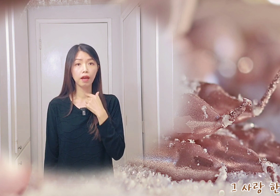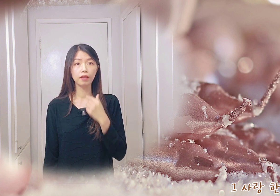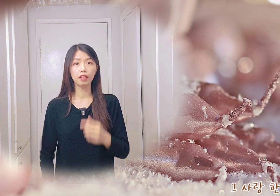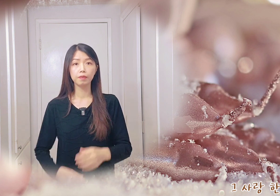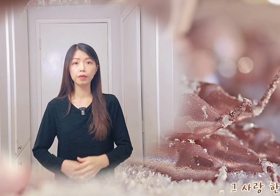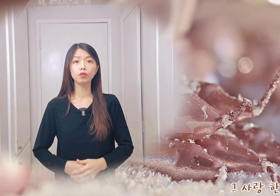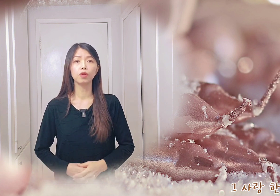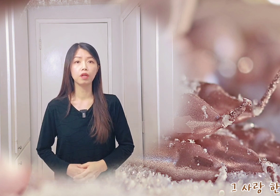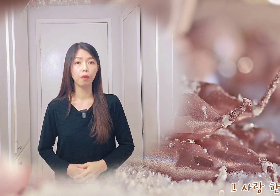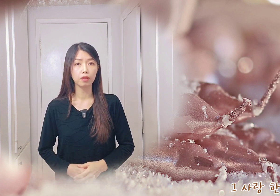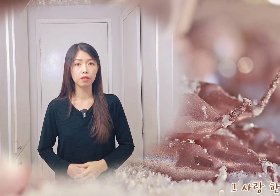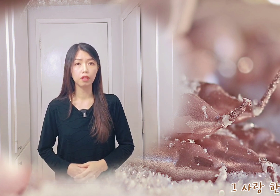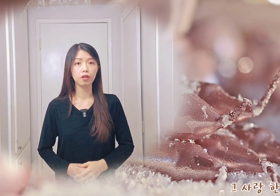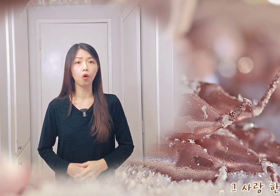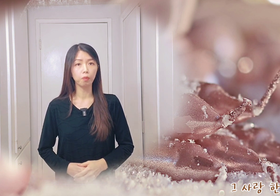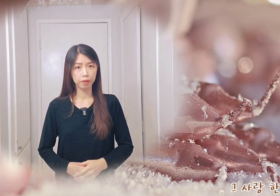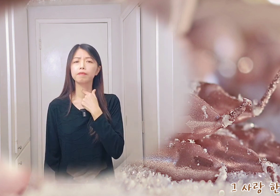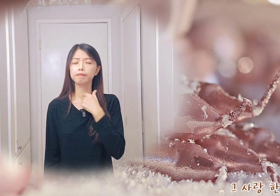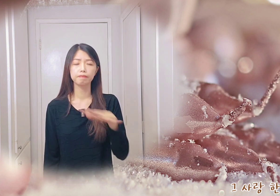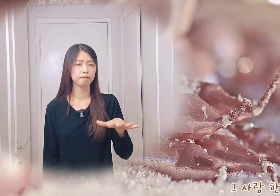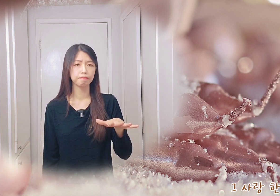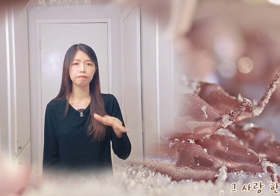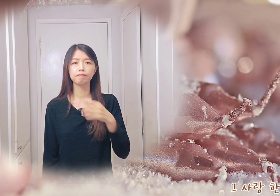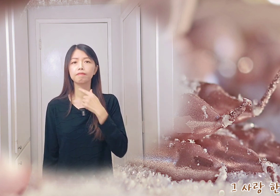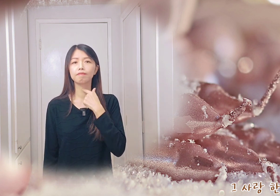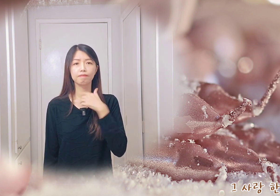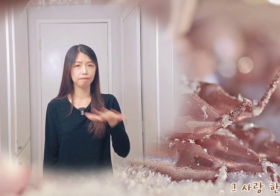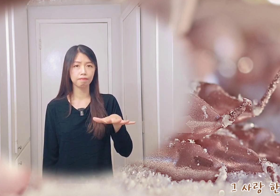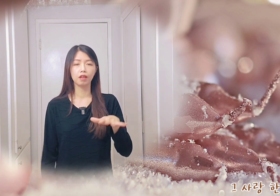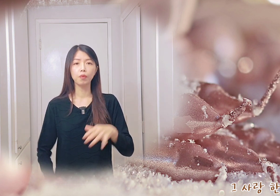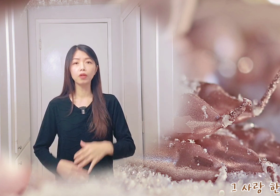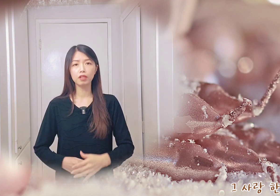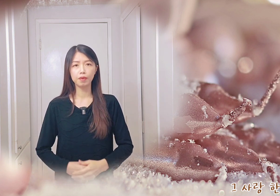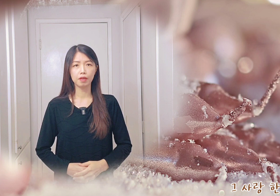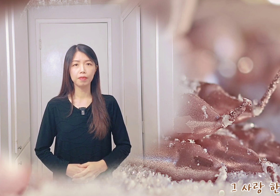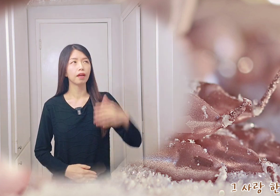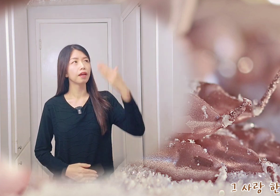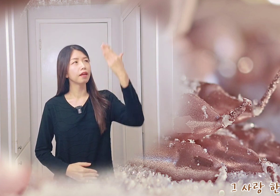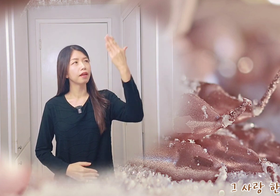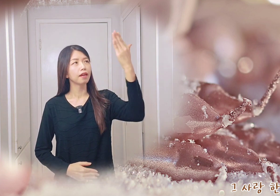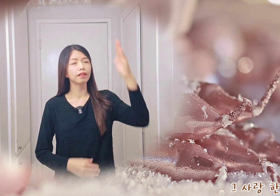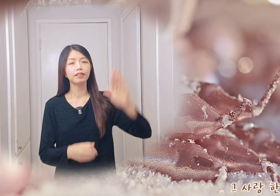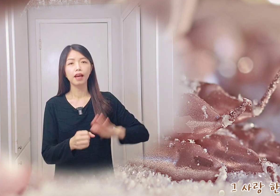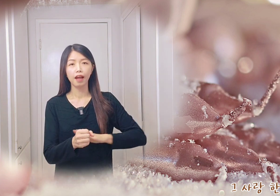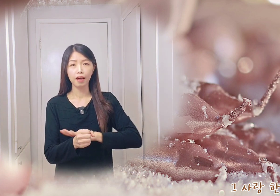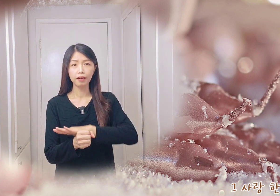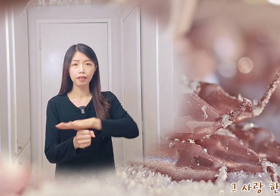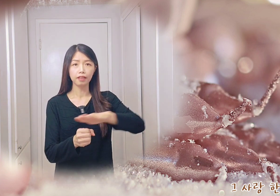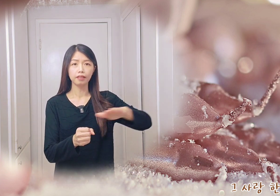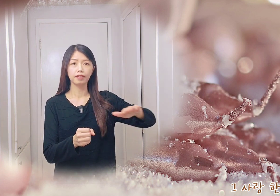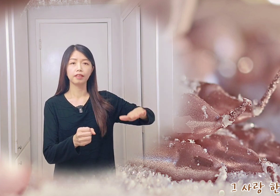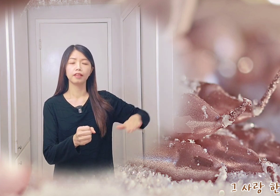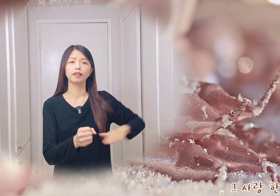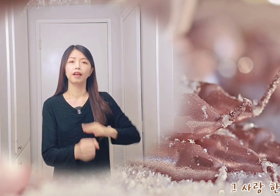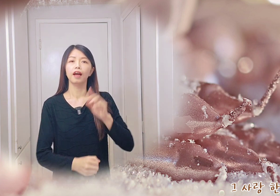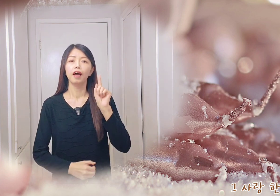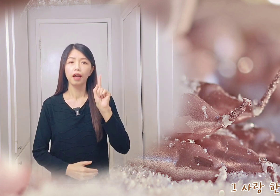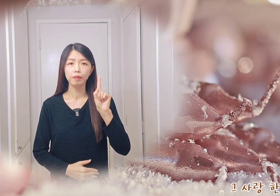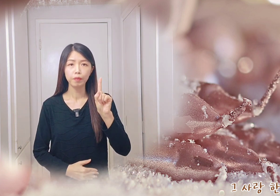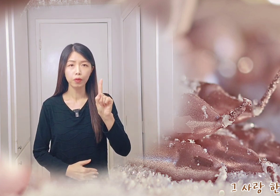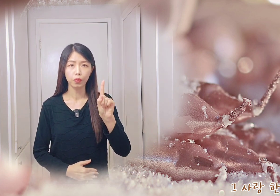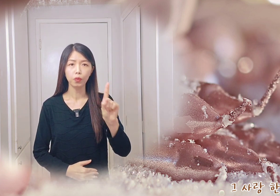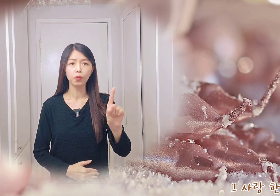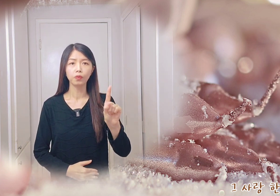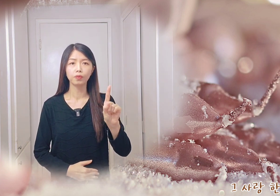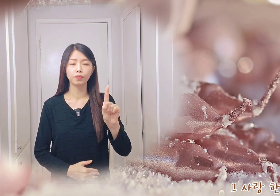절대 하나님은 우리를 버리신 적이 없다. 이렇게 표현하시면 됩니다. 그 사랑